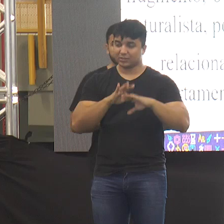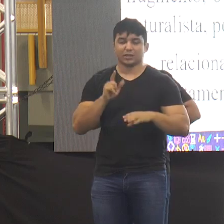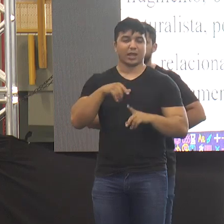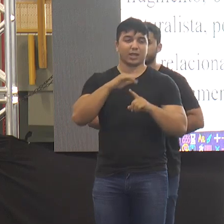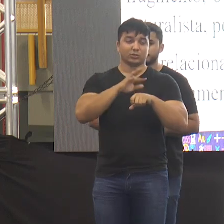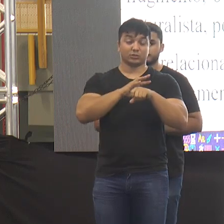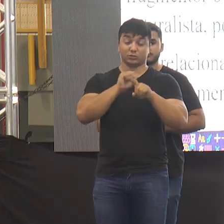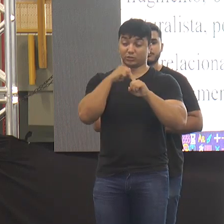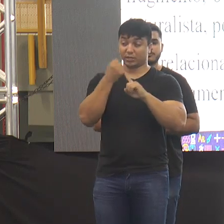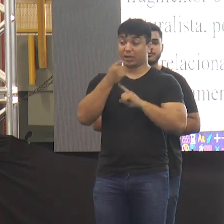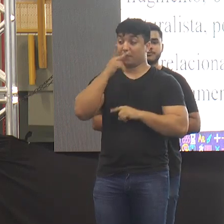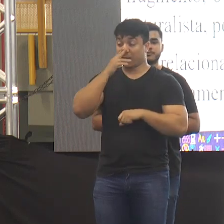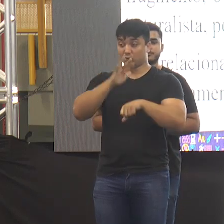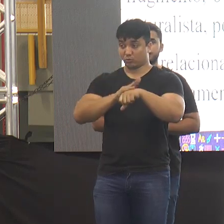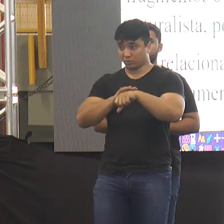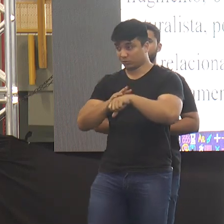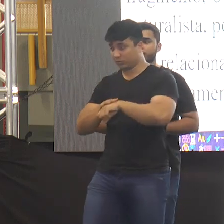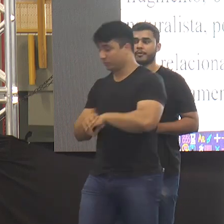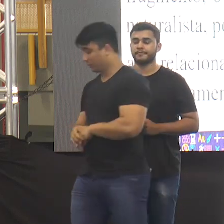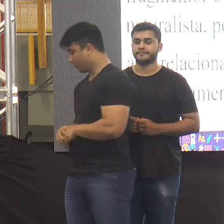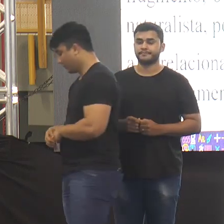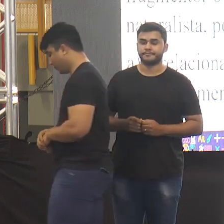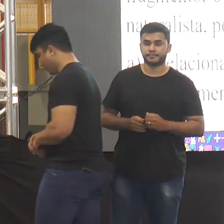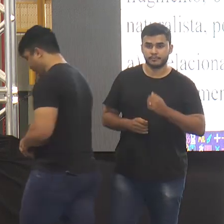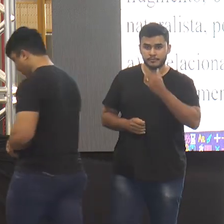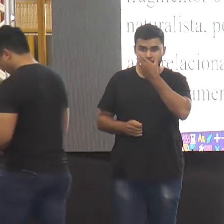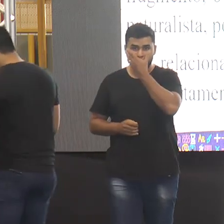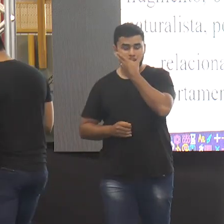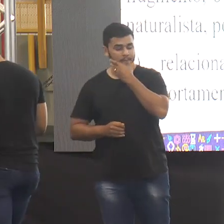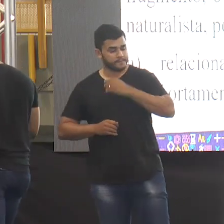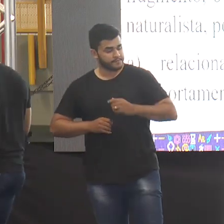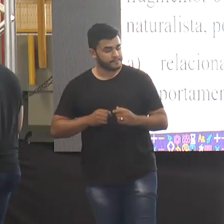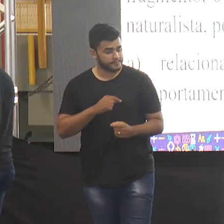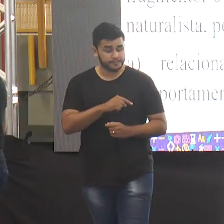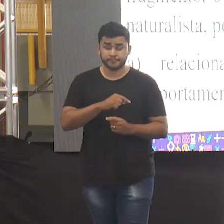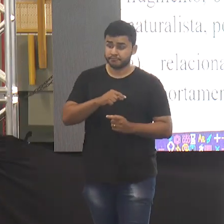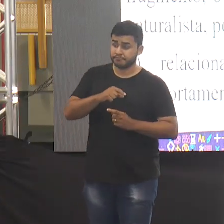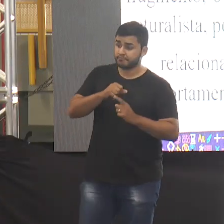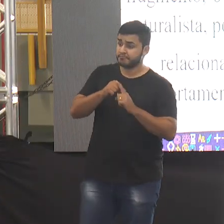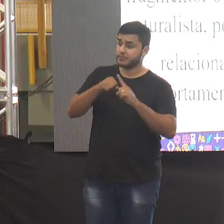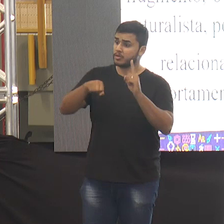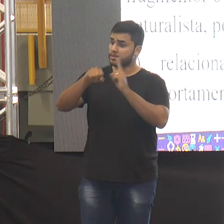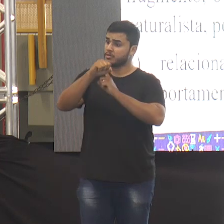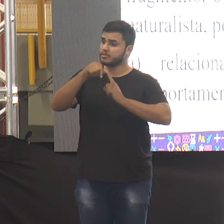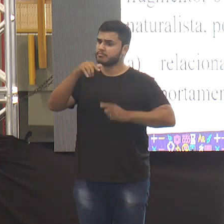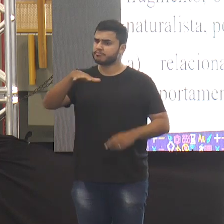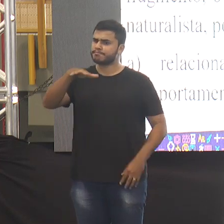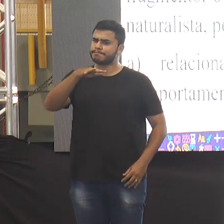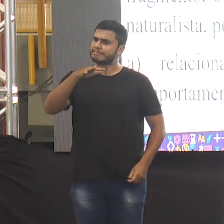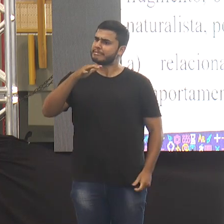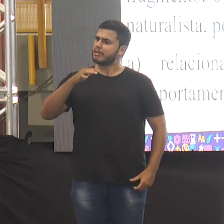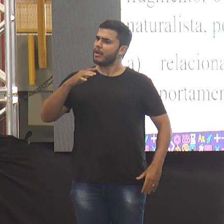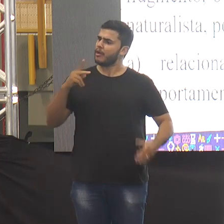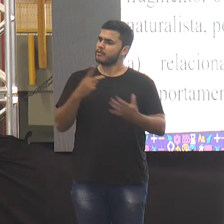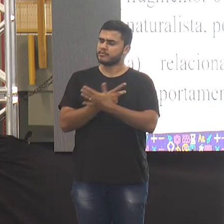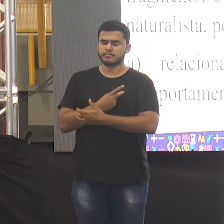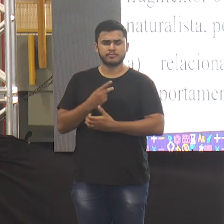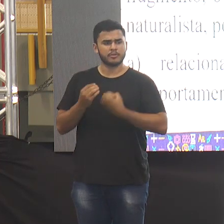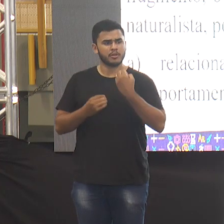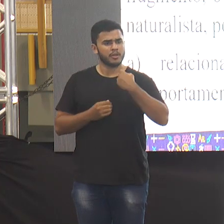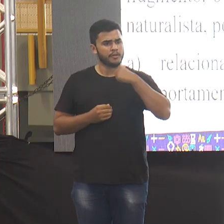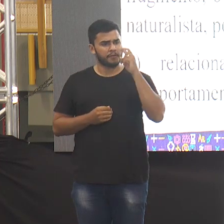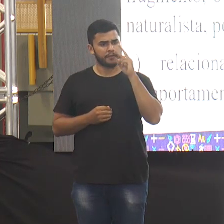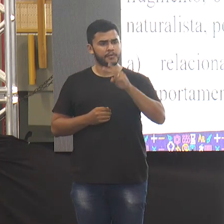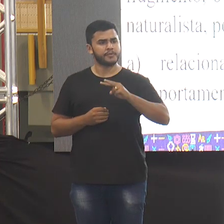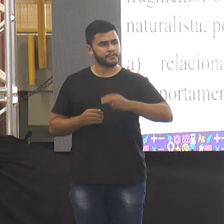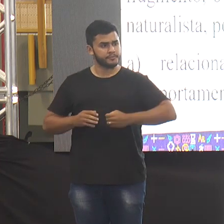é uma sociedade doente. Ele não precisa dizer, eu estou lendo, eu vejo. É absurdo.